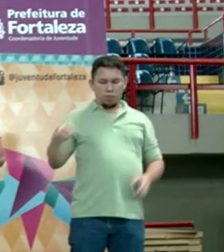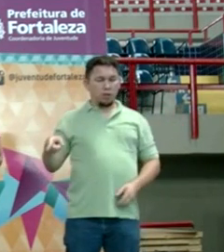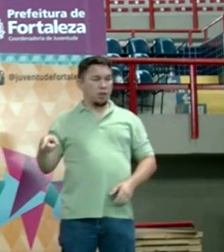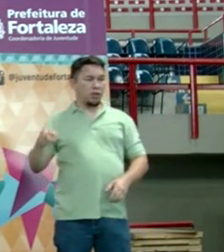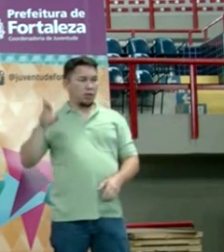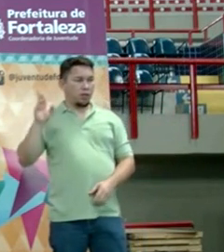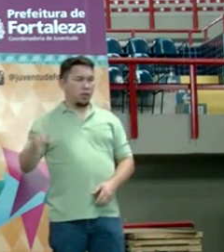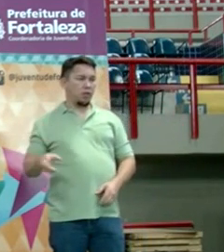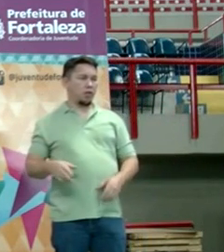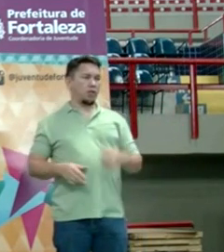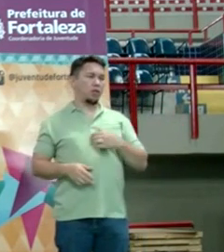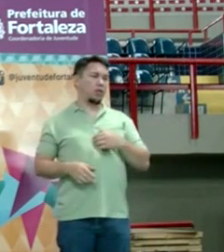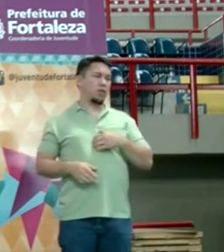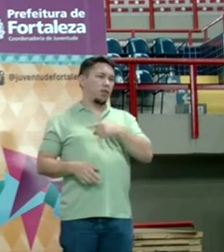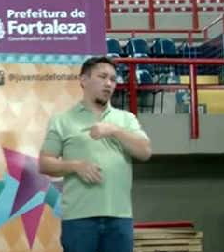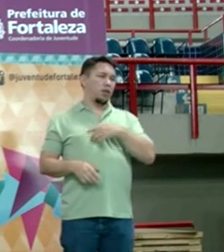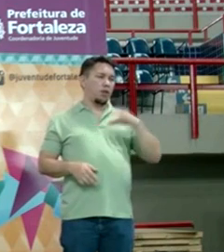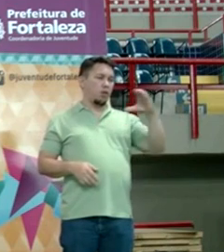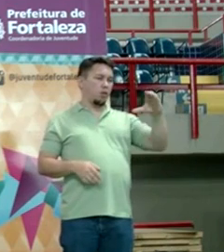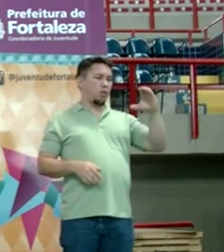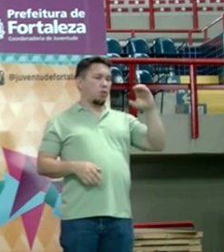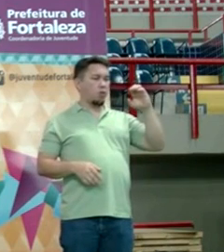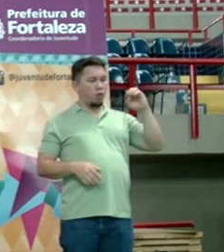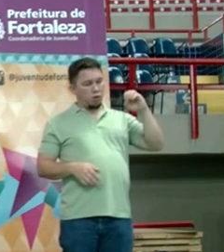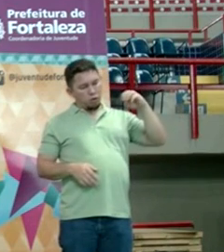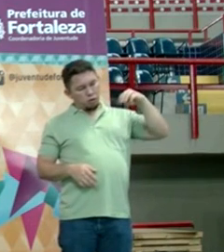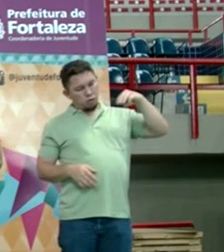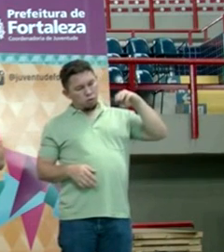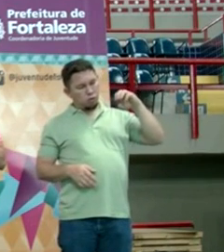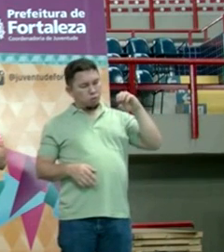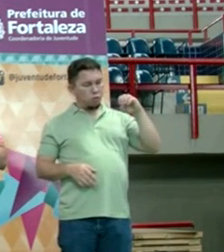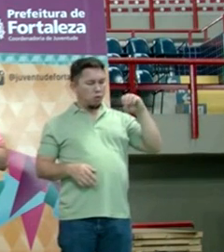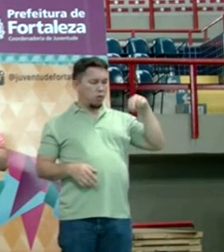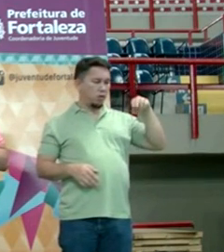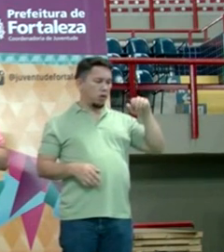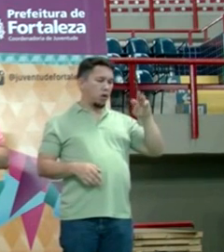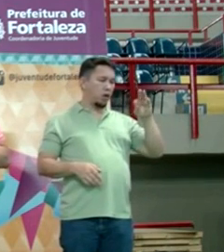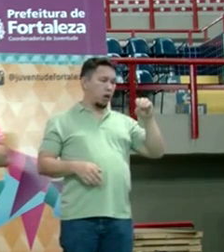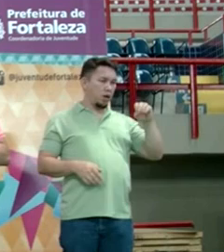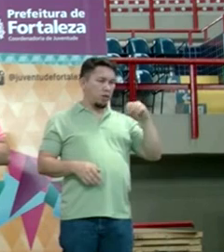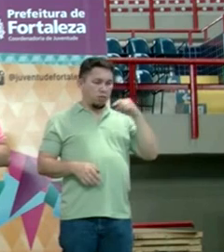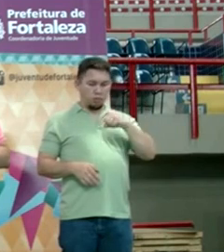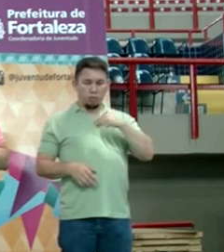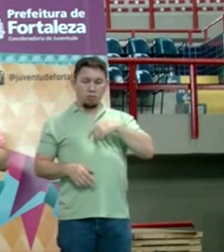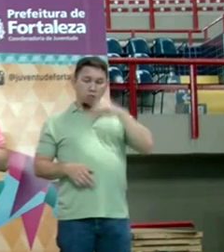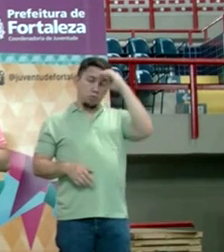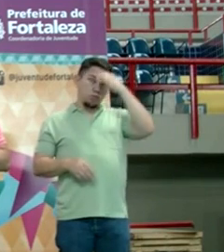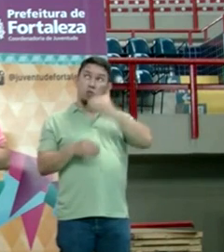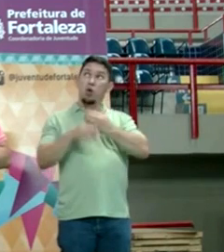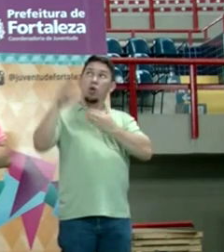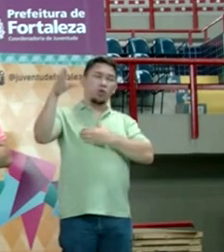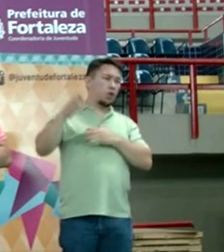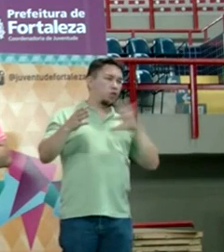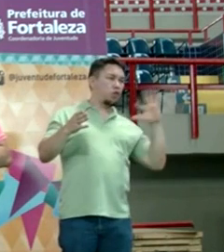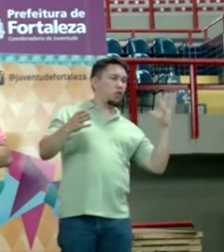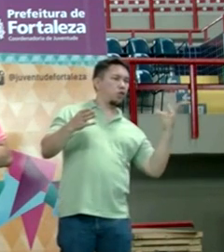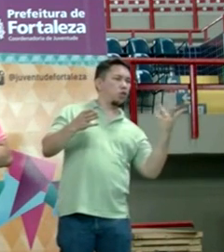formam quem? O cosmonauta, ó. Porque ele dizia assim, o americano ele só vai até os astros. E eu que vou lá no